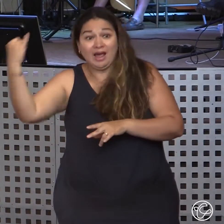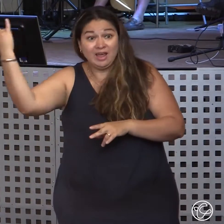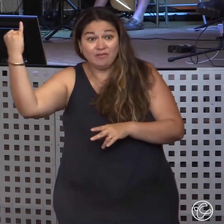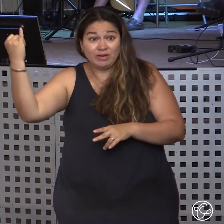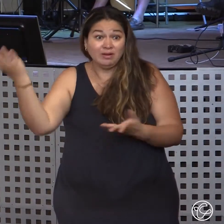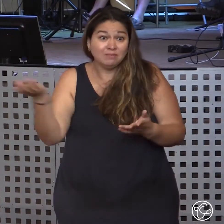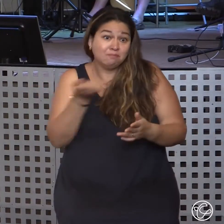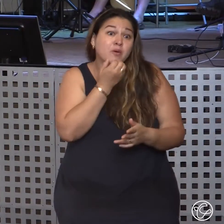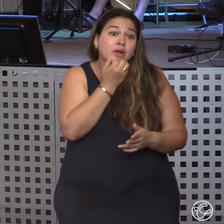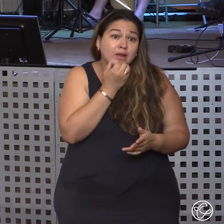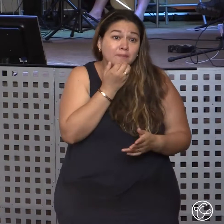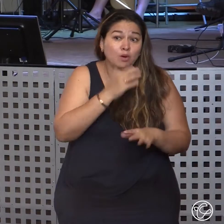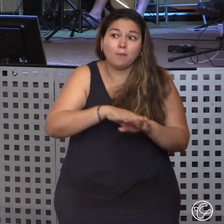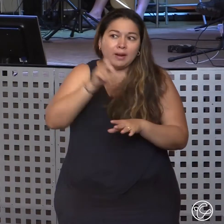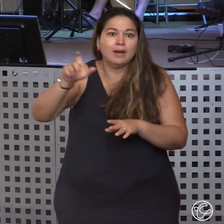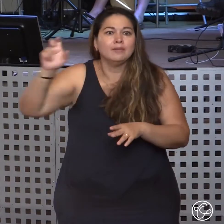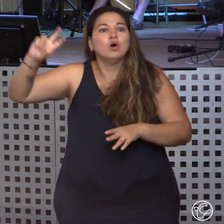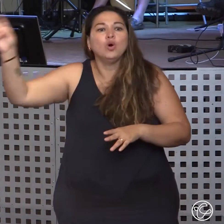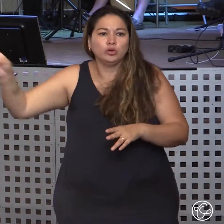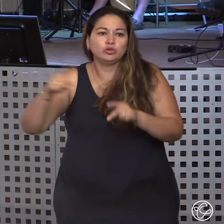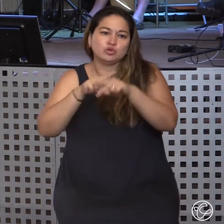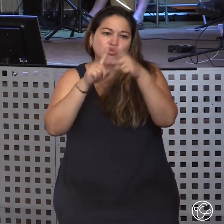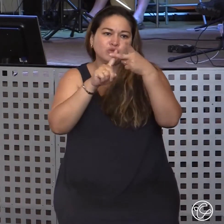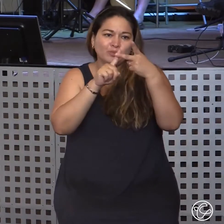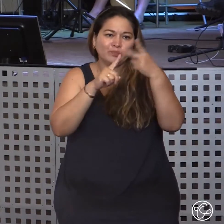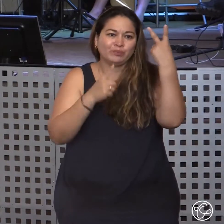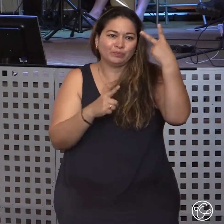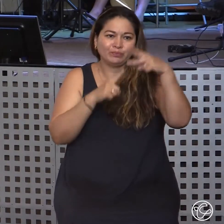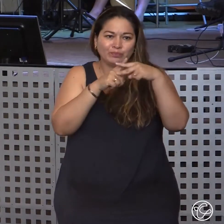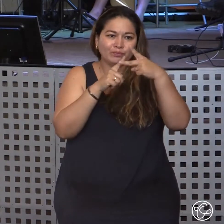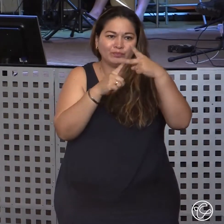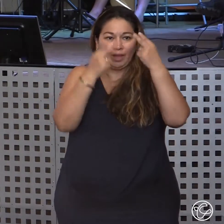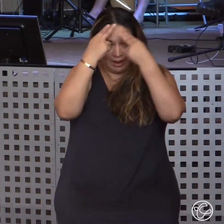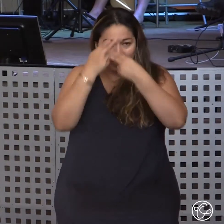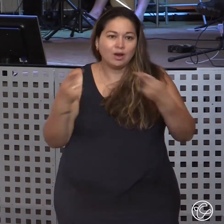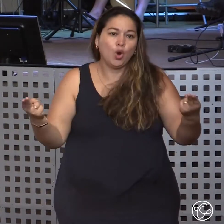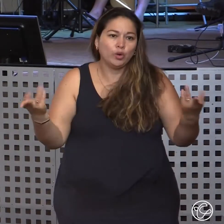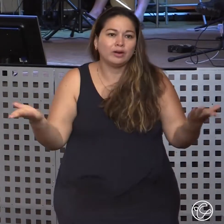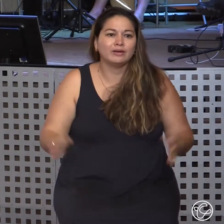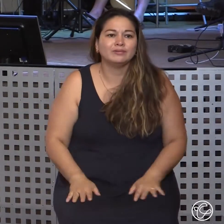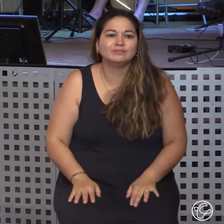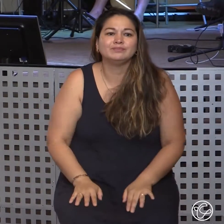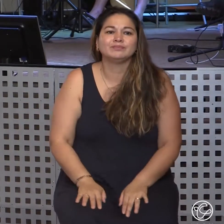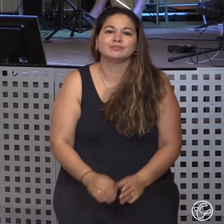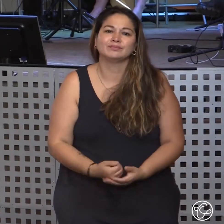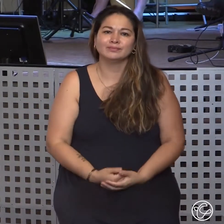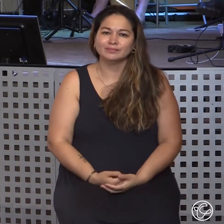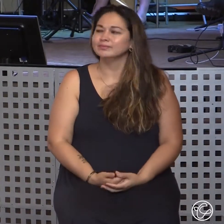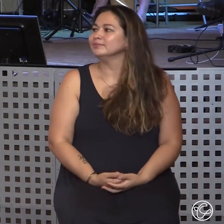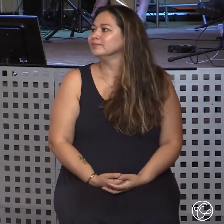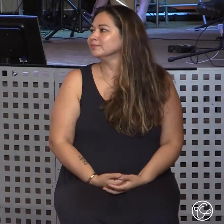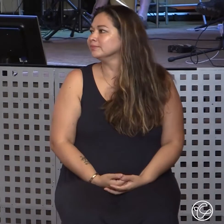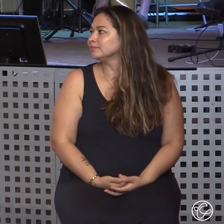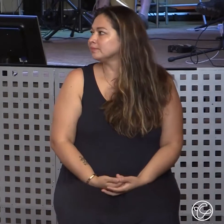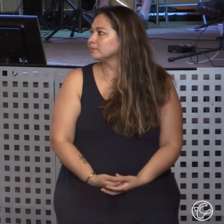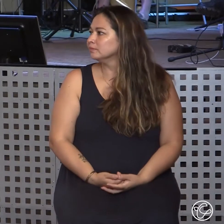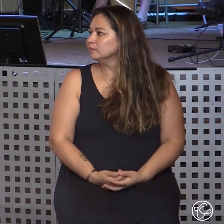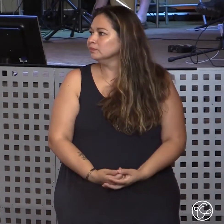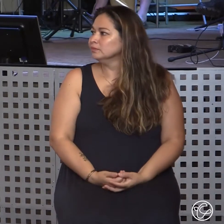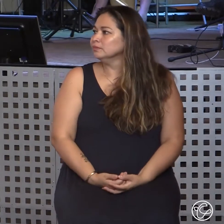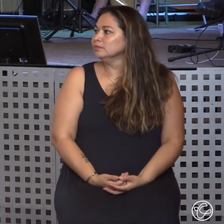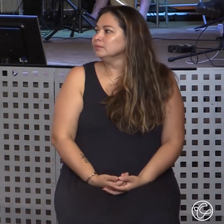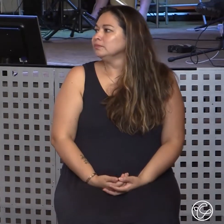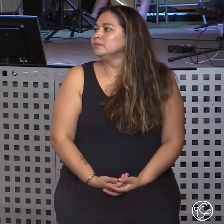a honrar a Dios, a honrar especialmente a las autoridades que Dios ha puesto, evidentemente. Llegaremos a eso si Dios